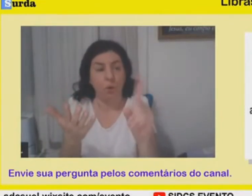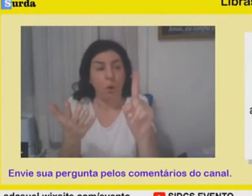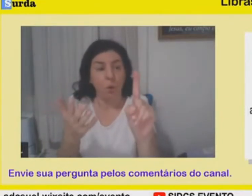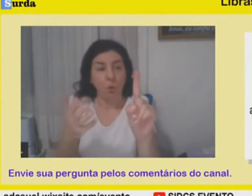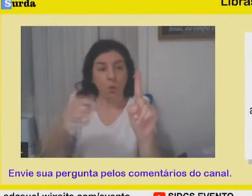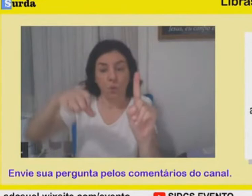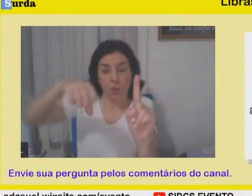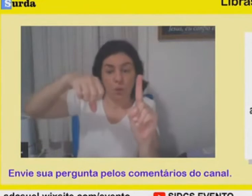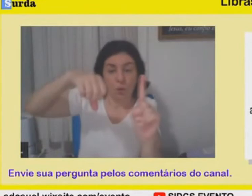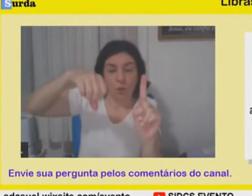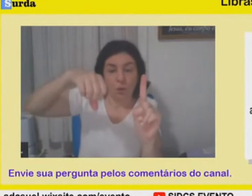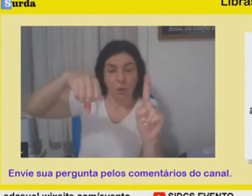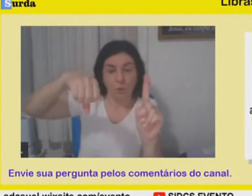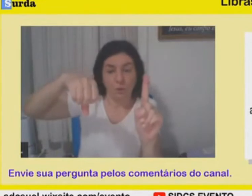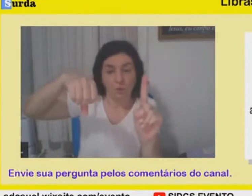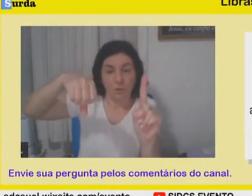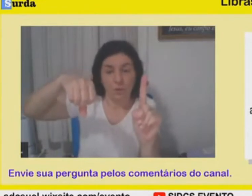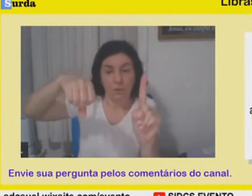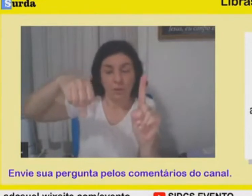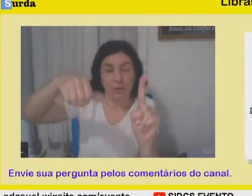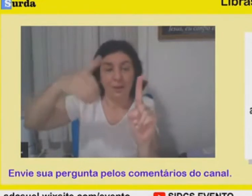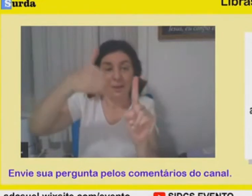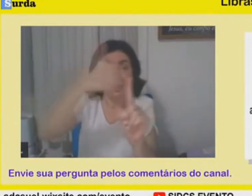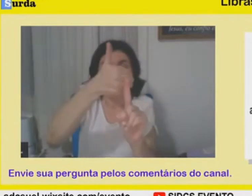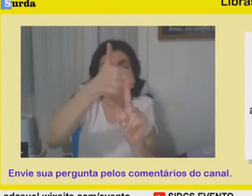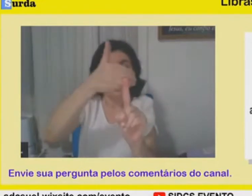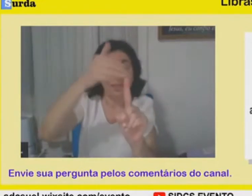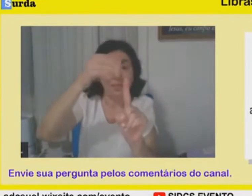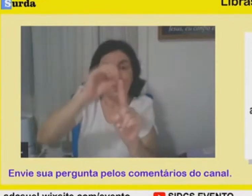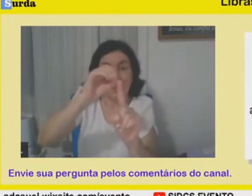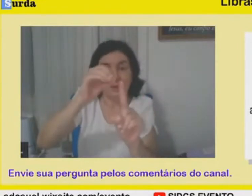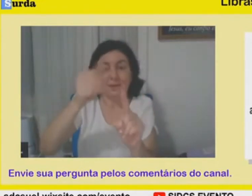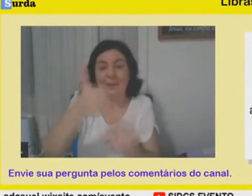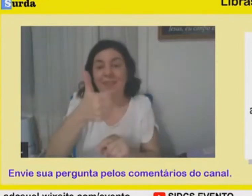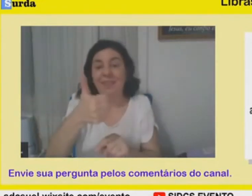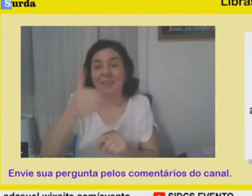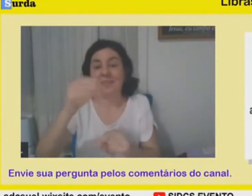Como que a gente faz isso em libras? 1 mais 9.